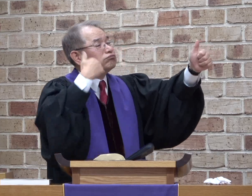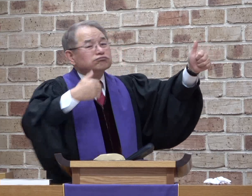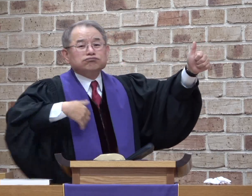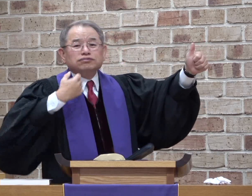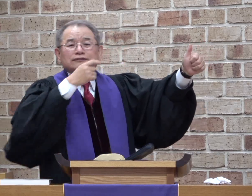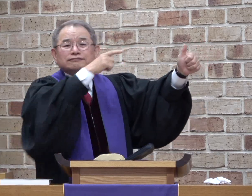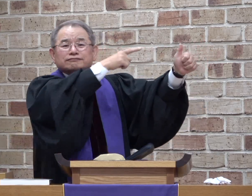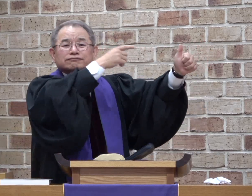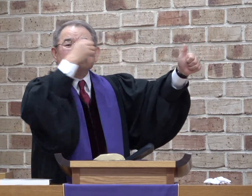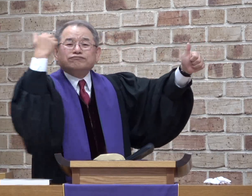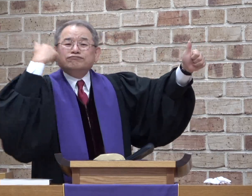그